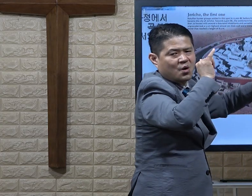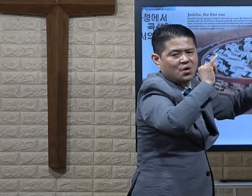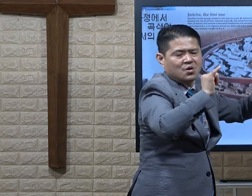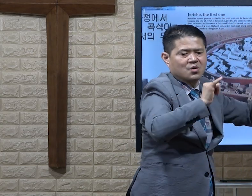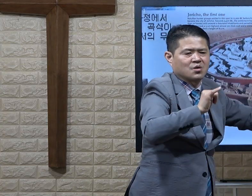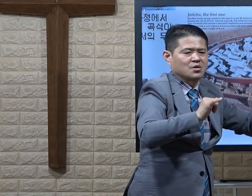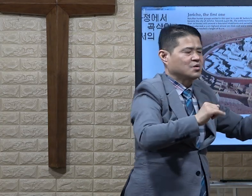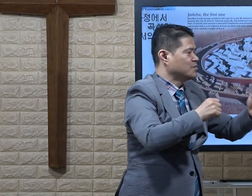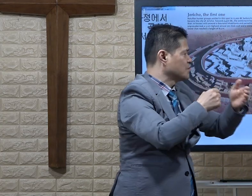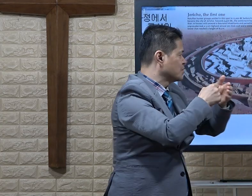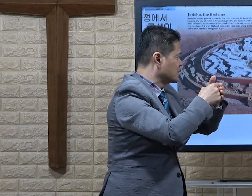것입니다.